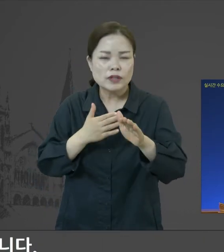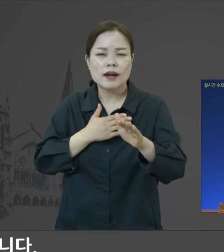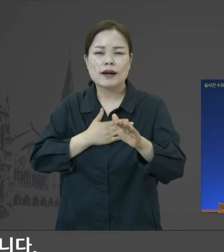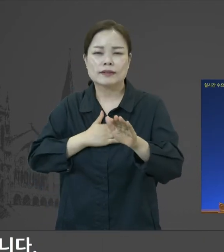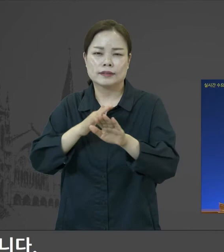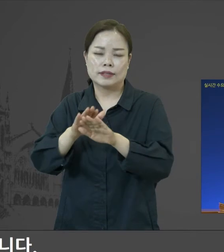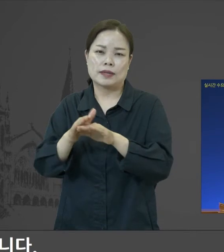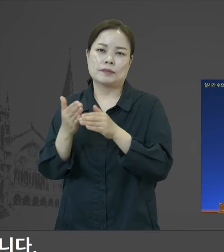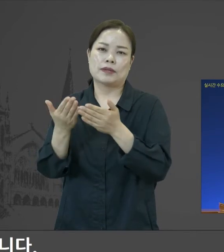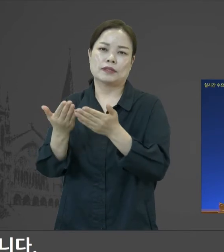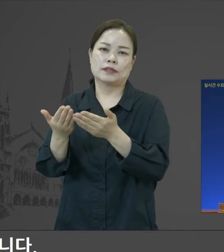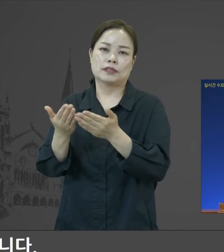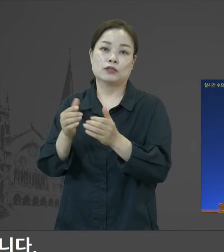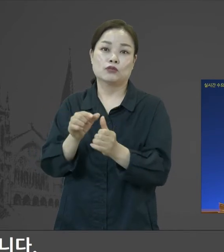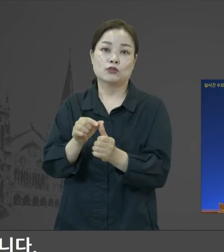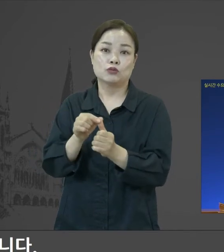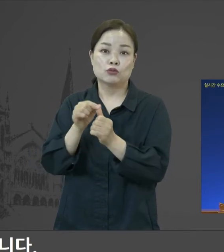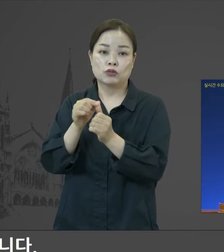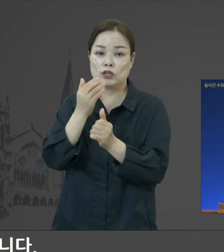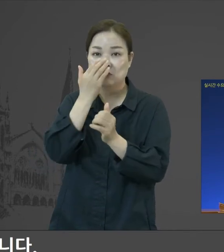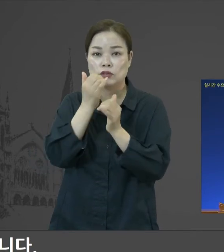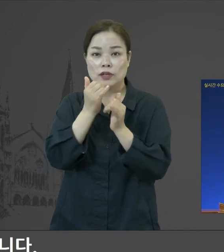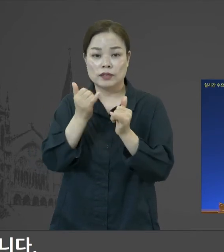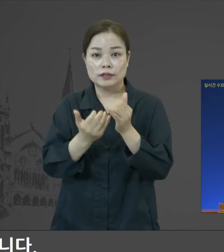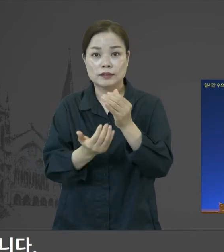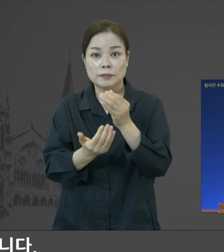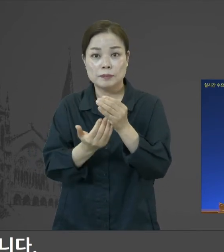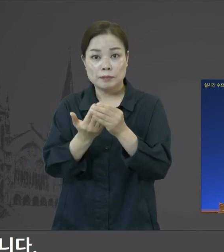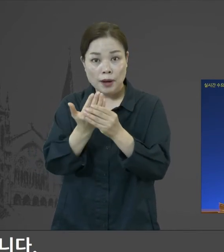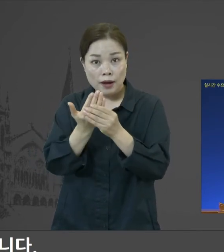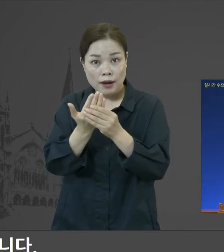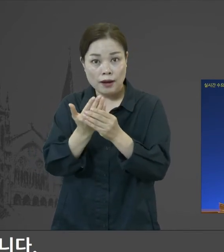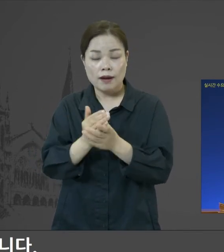것을 예배하노니 이는 구원이 유대인에게서 남이라.